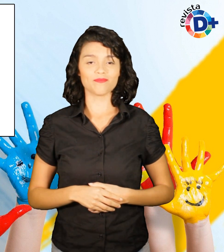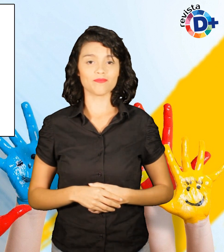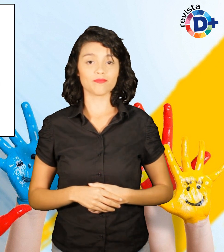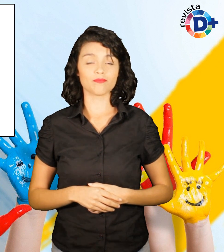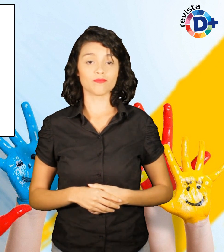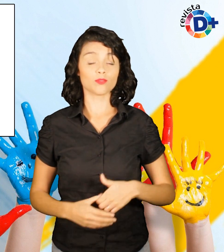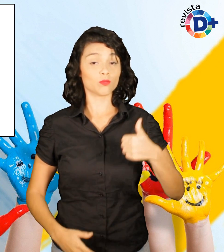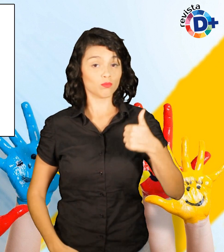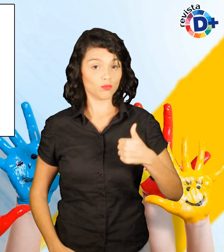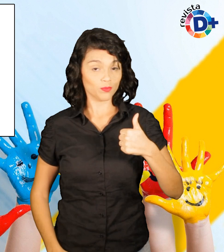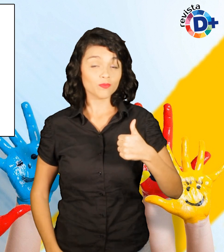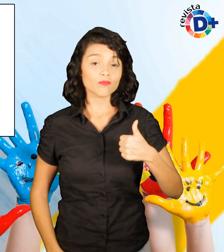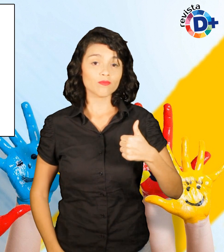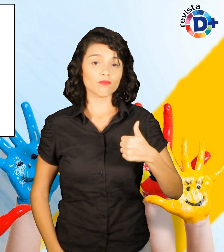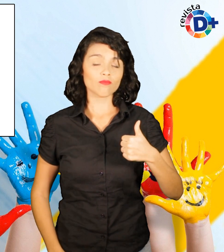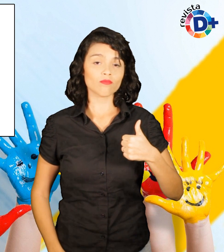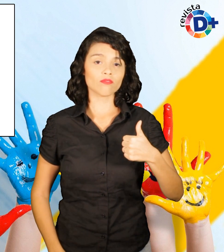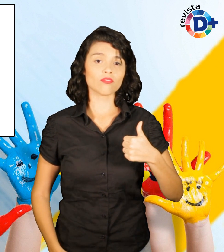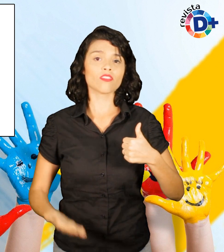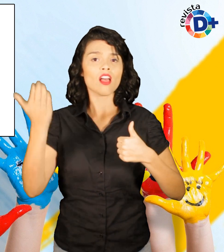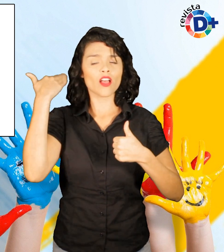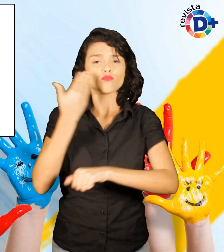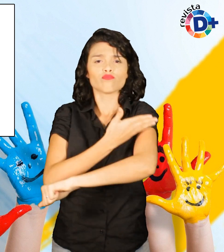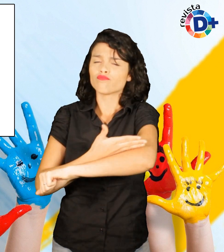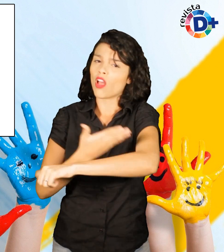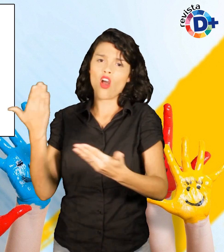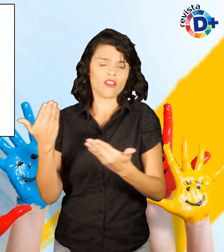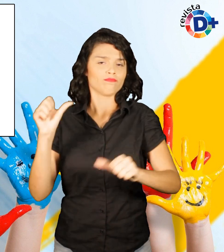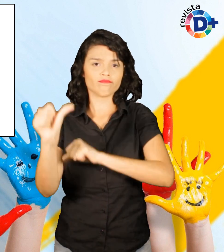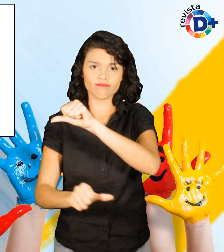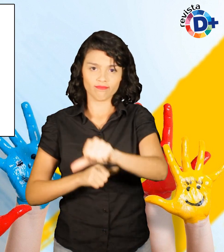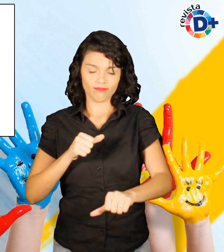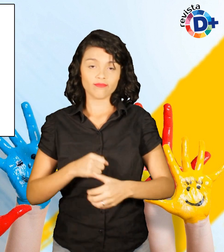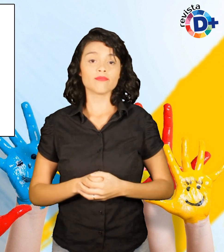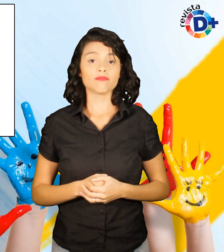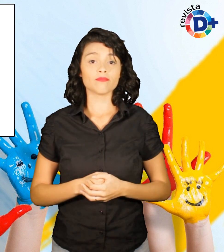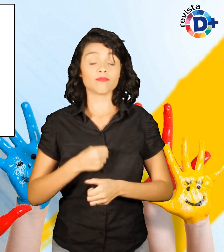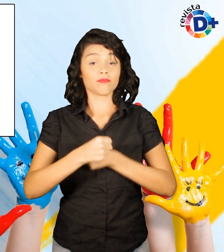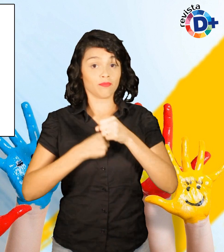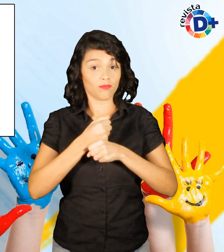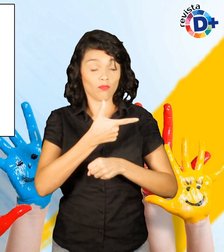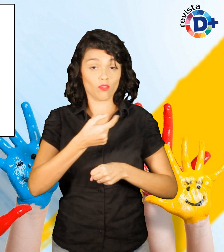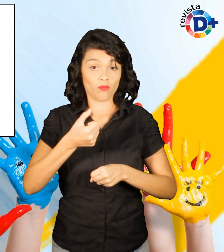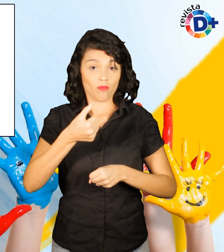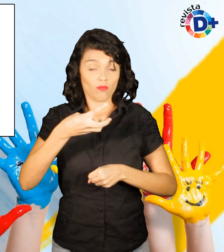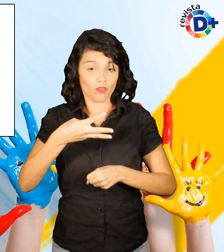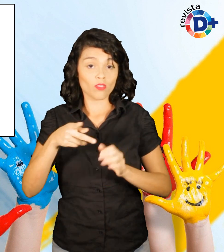1. Critérios modificados. Em 2013, a Associação Americana de